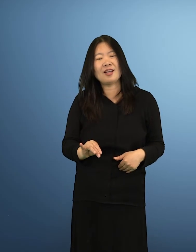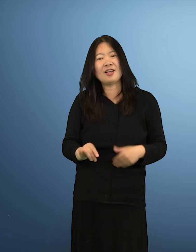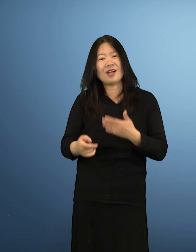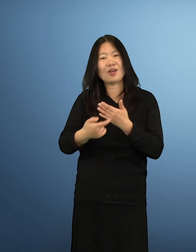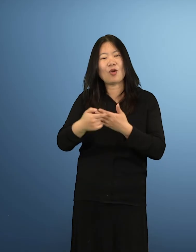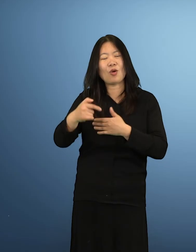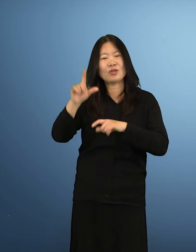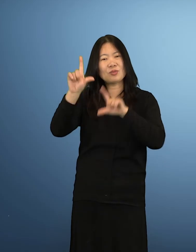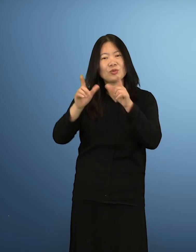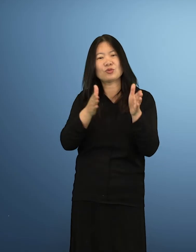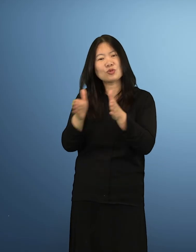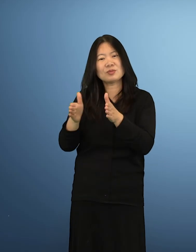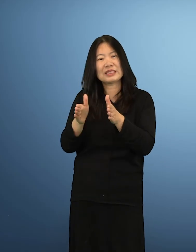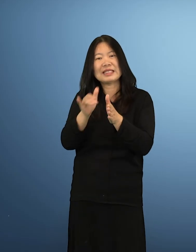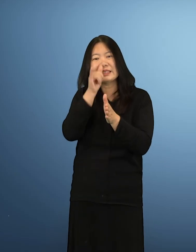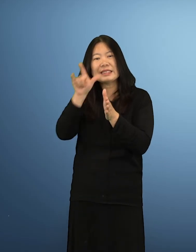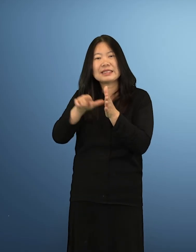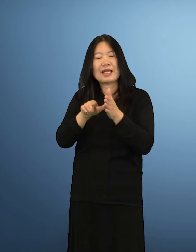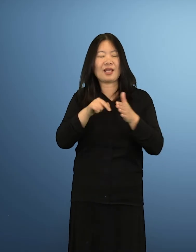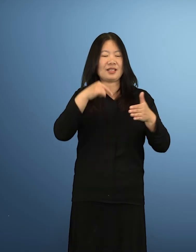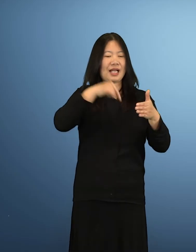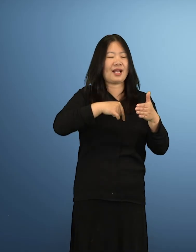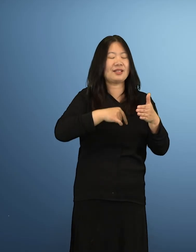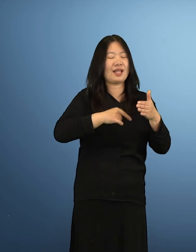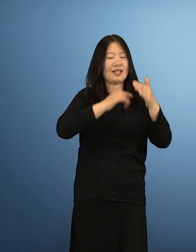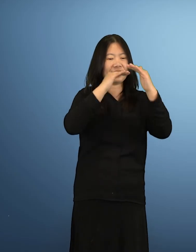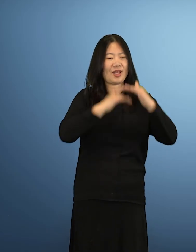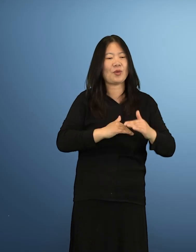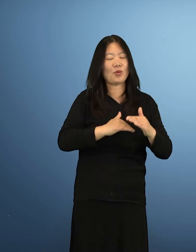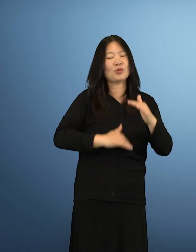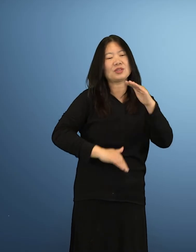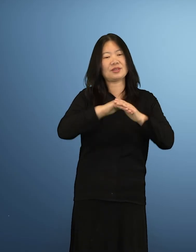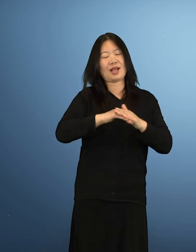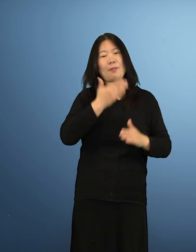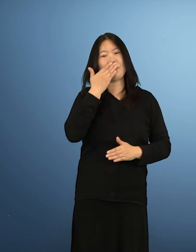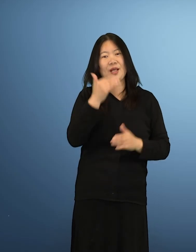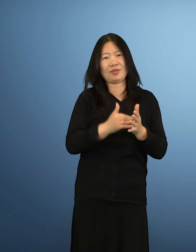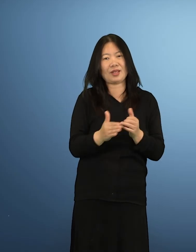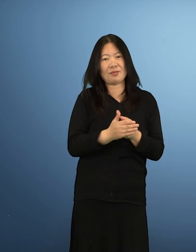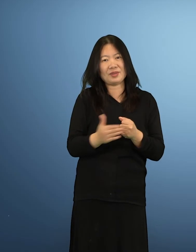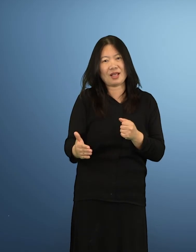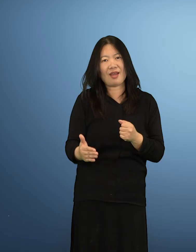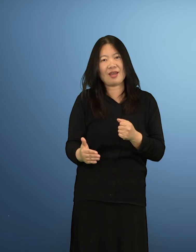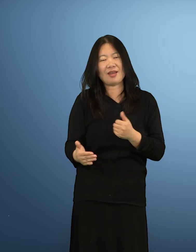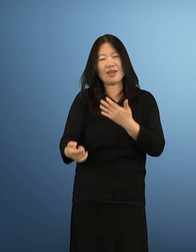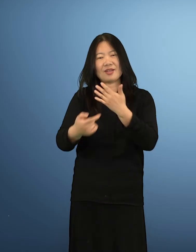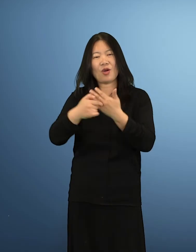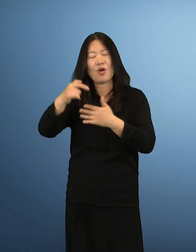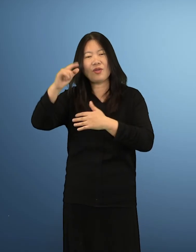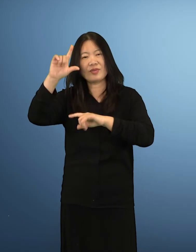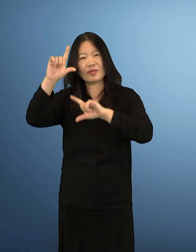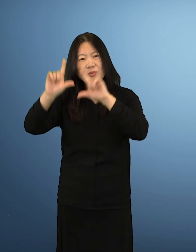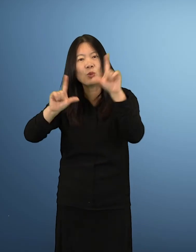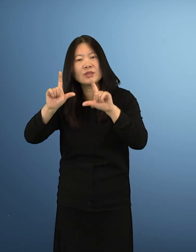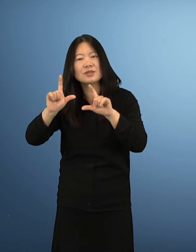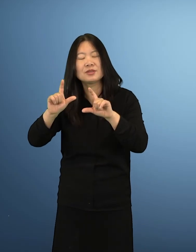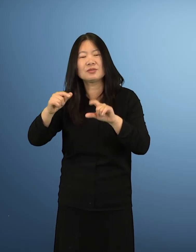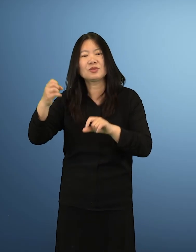형식을 갖출 때 내용이 담아져요. 그래서 형식은 또 하나의 내용이라는